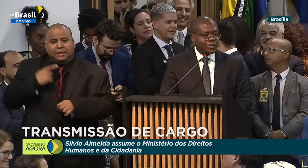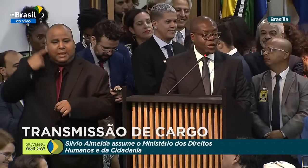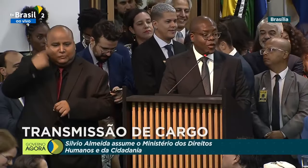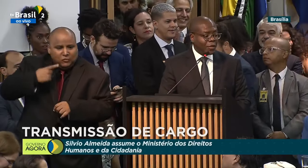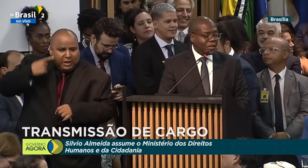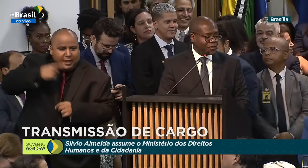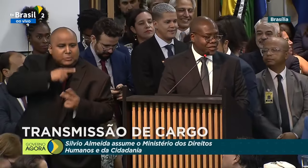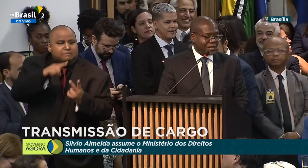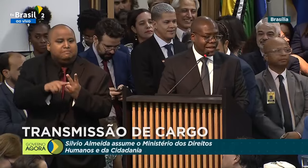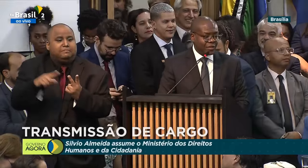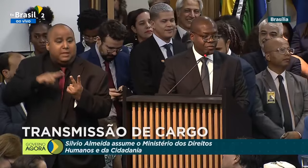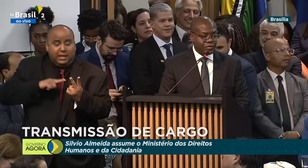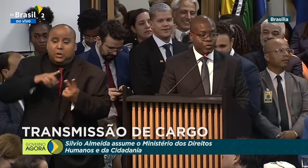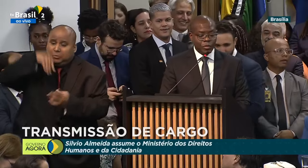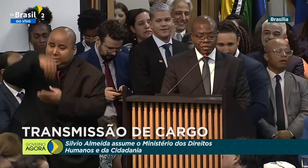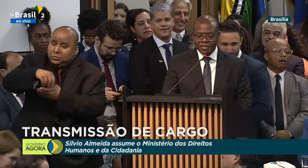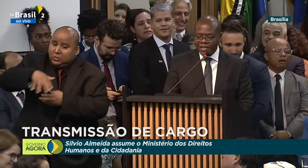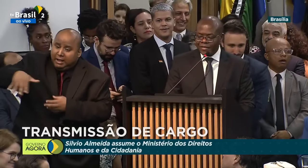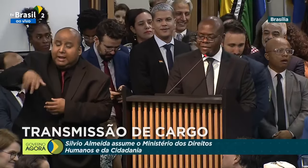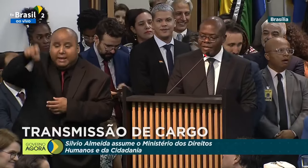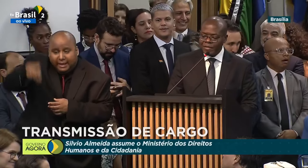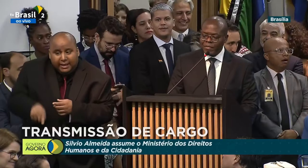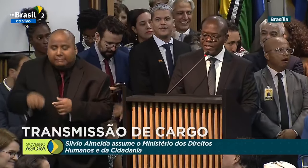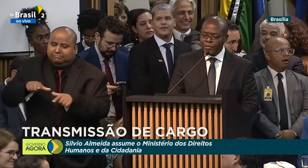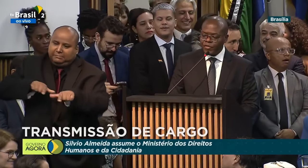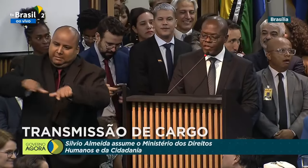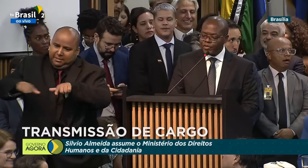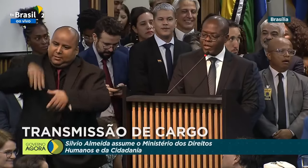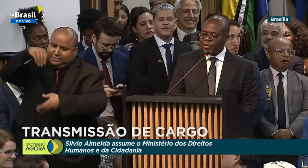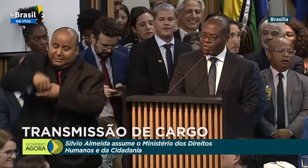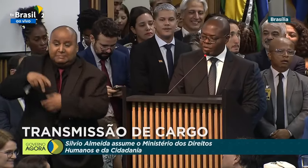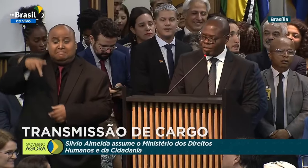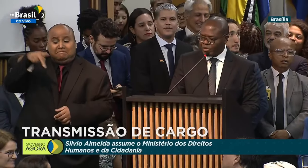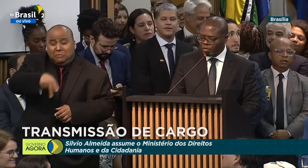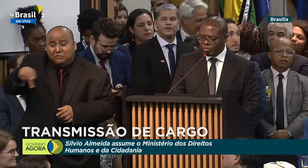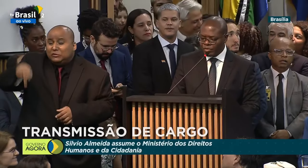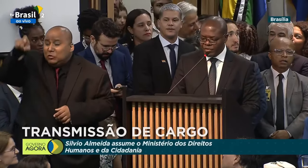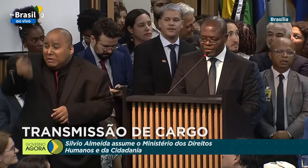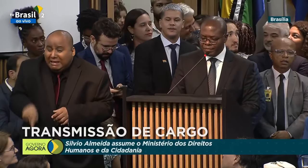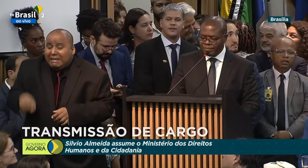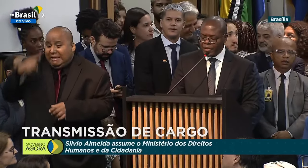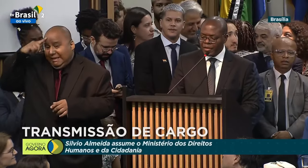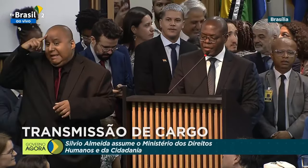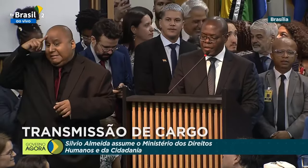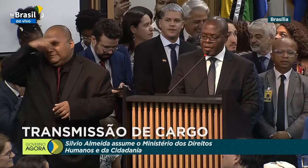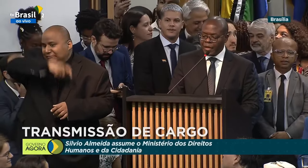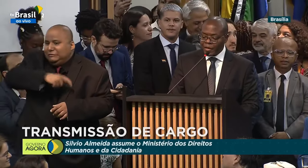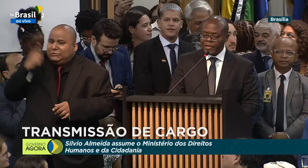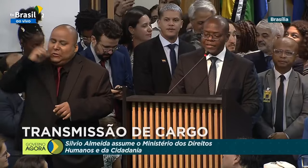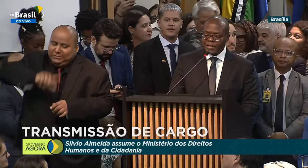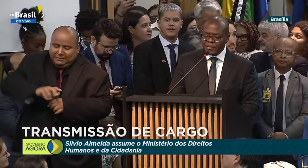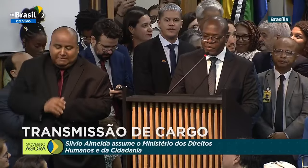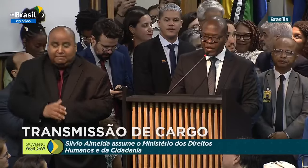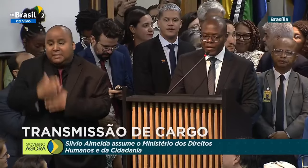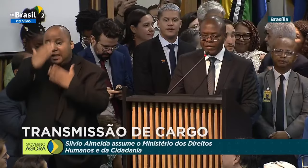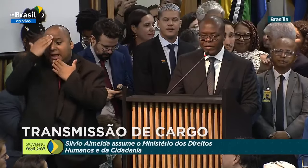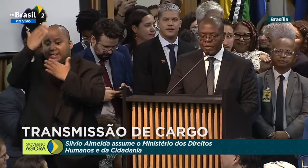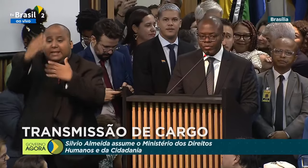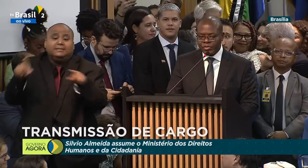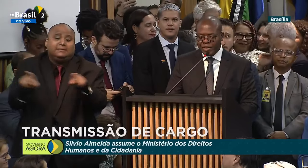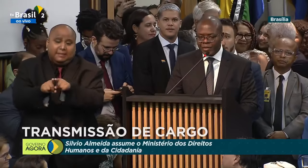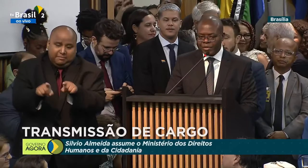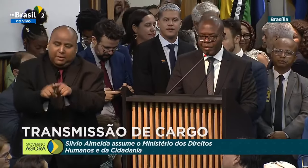só agora no início do Estado estou no estado mas ser professor é a coisa que eu mais tenho orgulho de ser Quero agradecer também